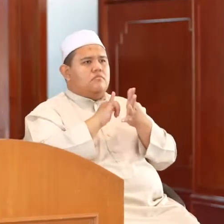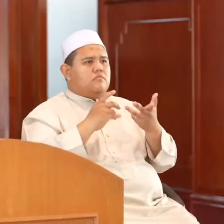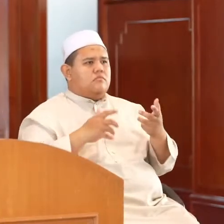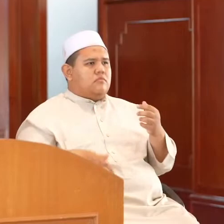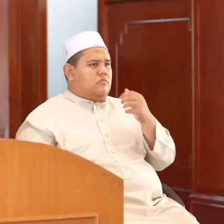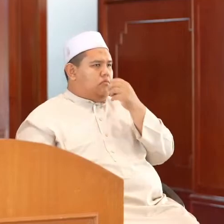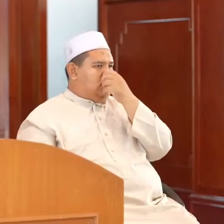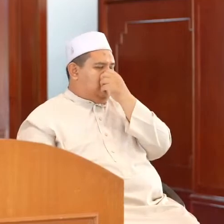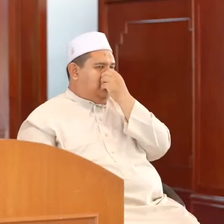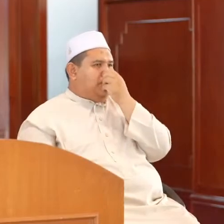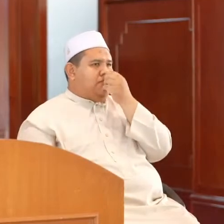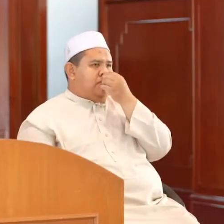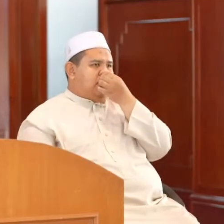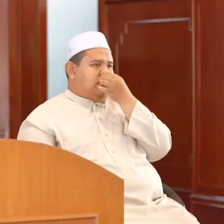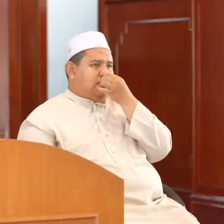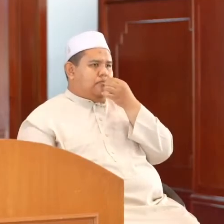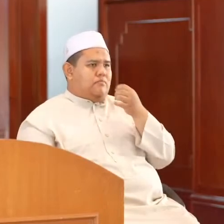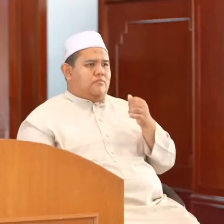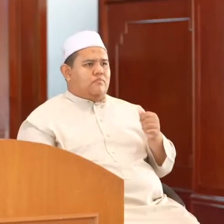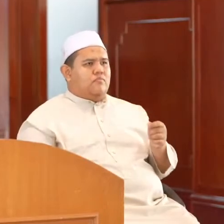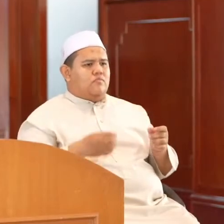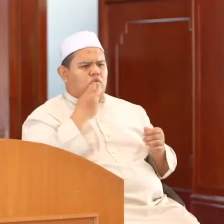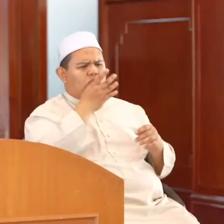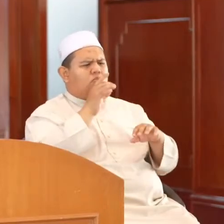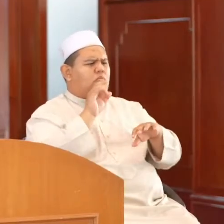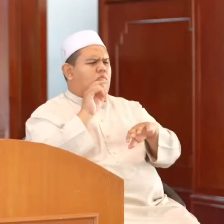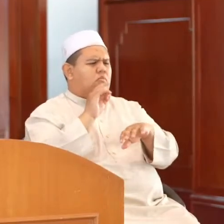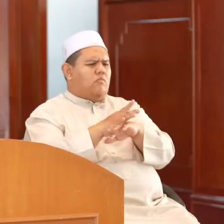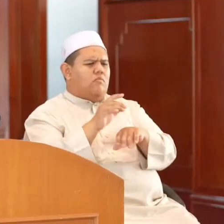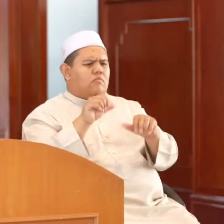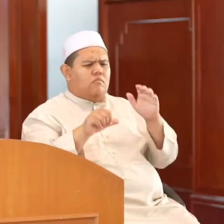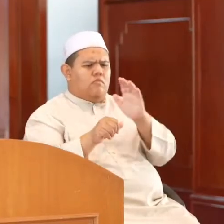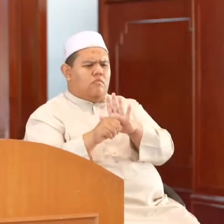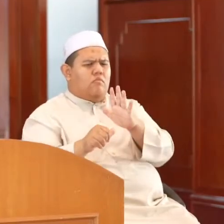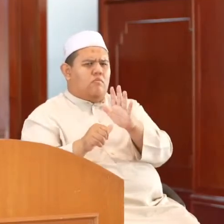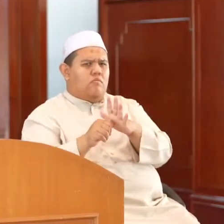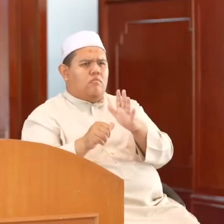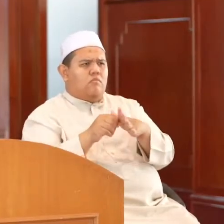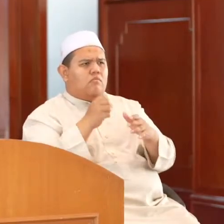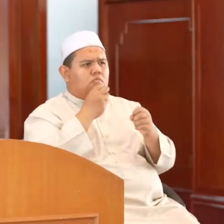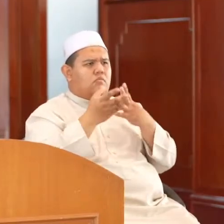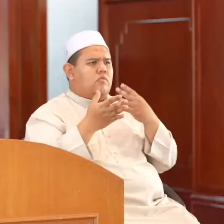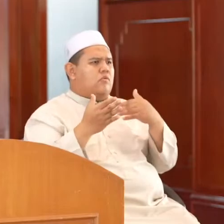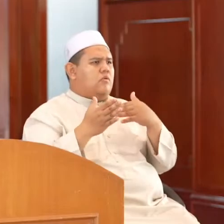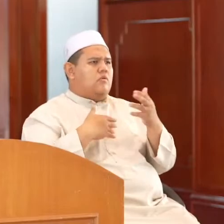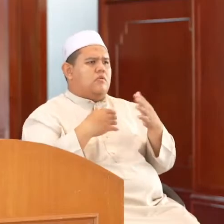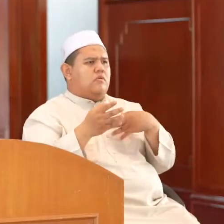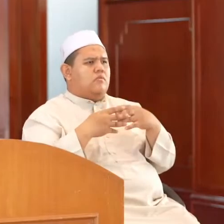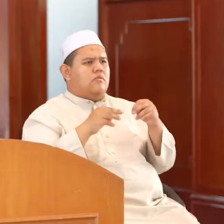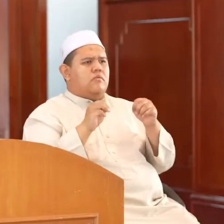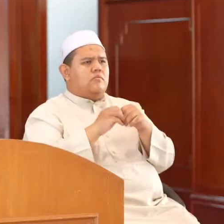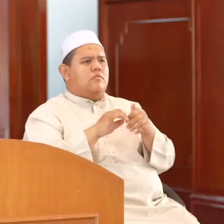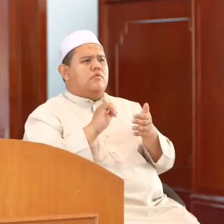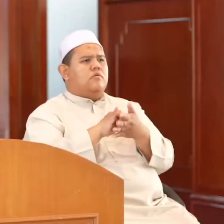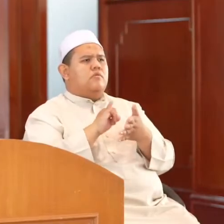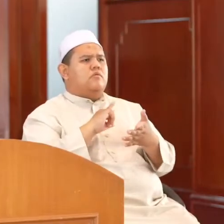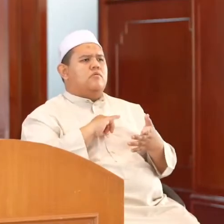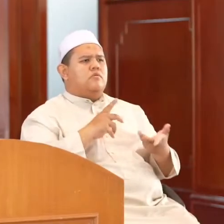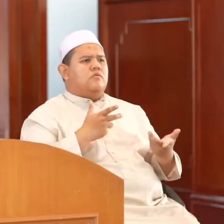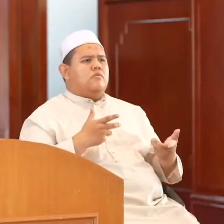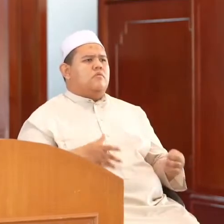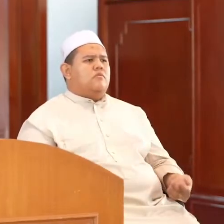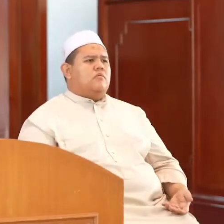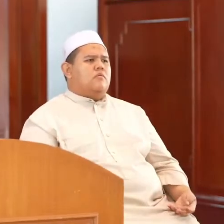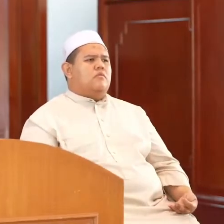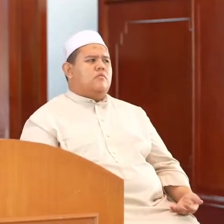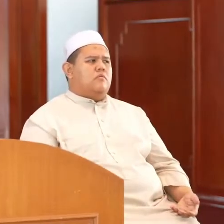oleh netizen, orang ni kecam, pakai kecam. Dia pun mengamuk, oh, tak apalah, biarlah aku gini.